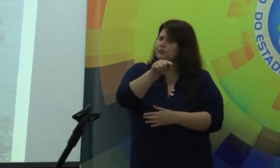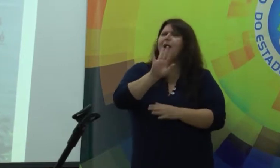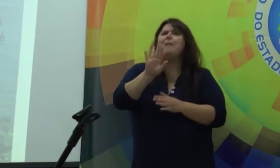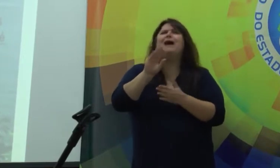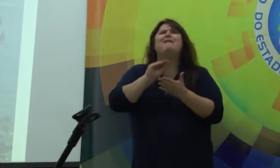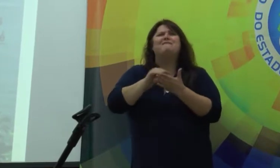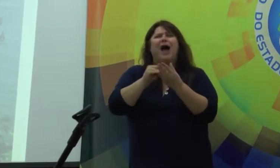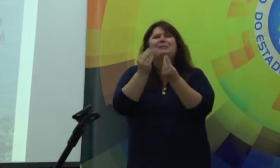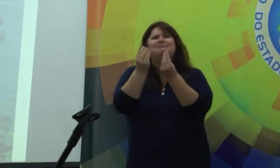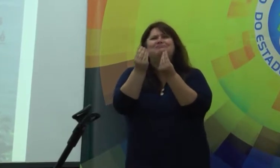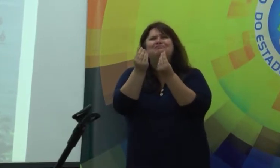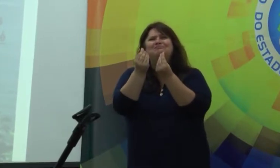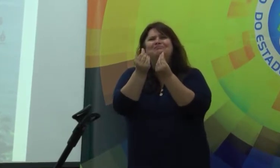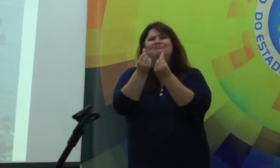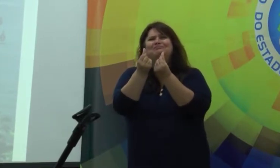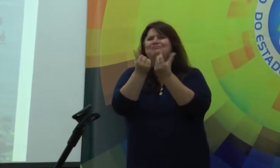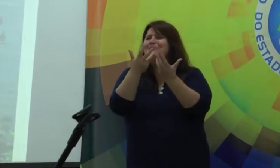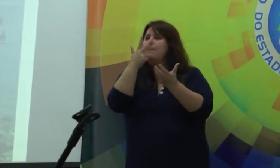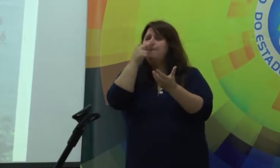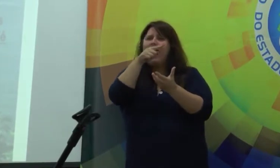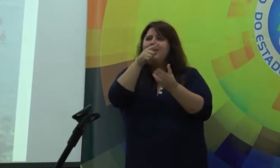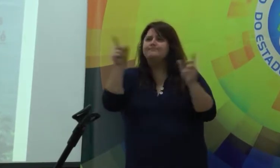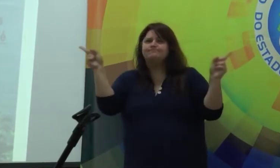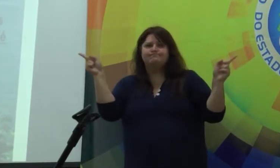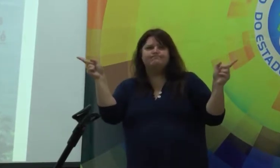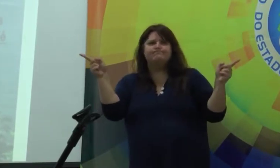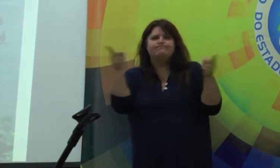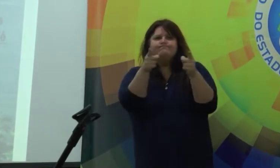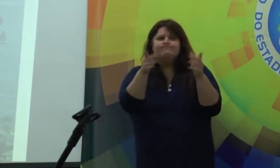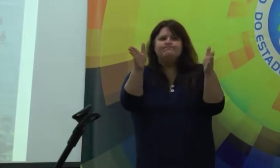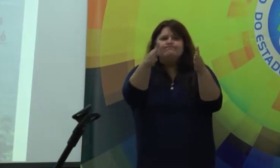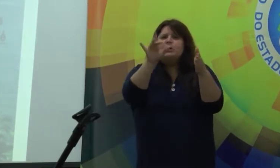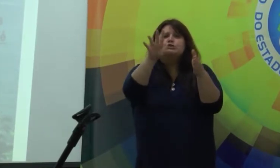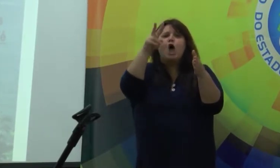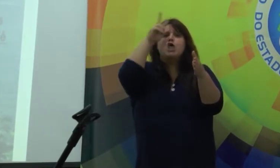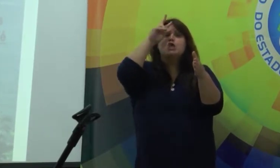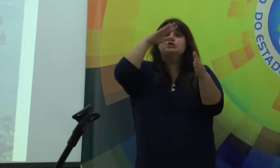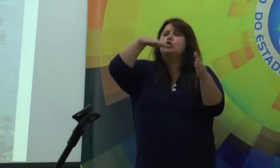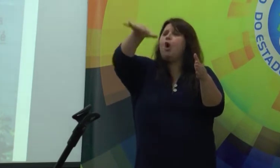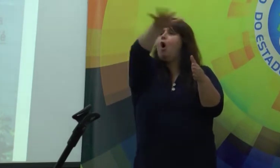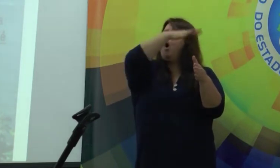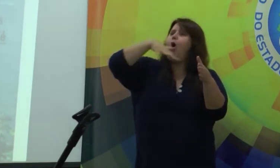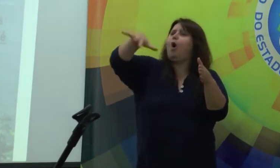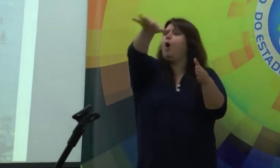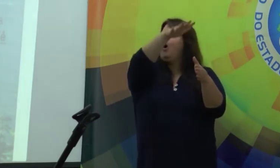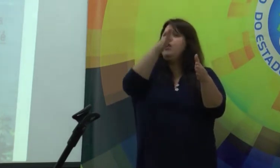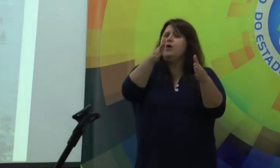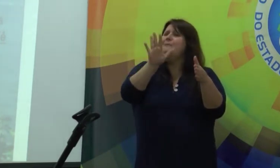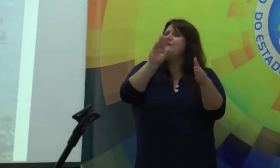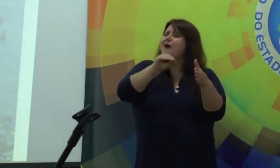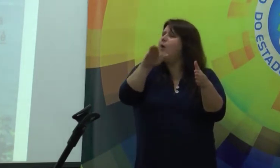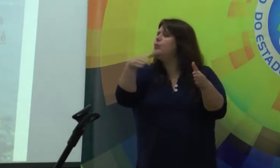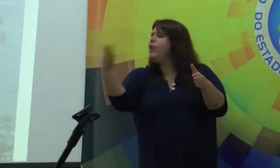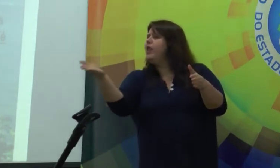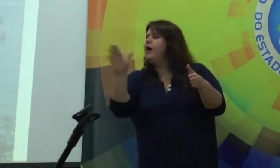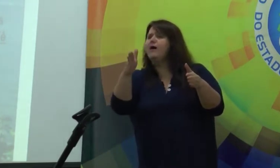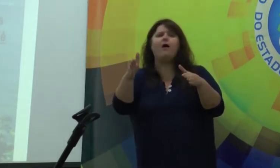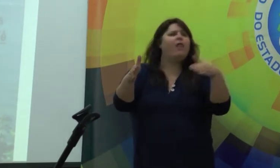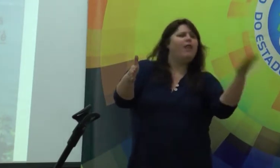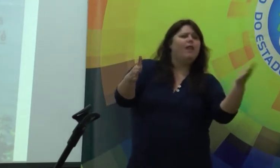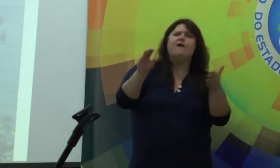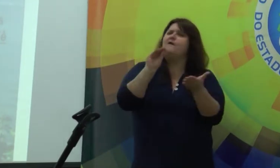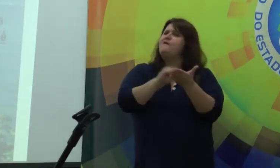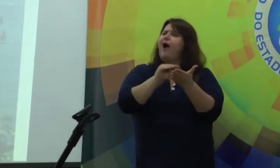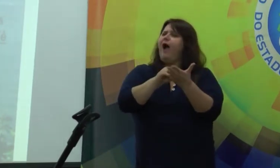e estudava isso também, mas faltava, né? Eu acho que aquilo era um conhecimento